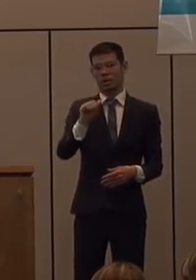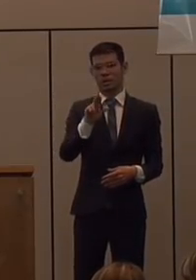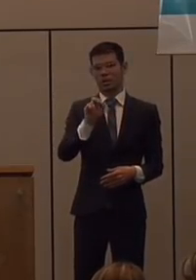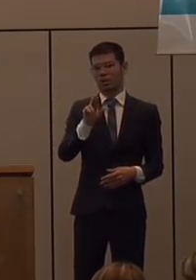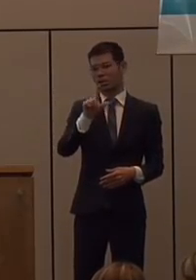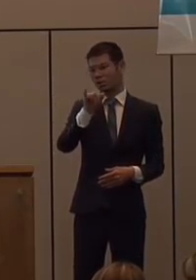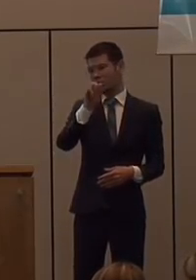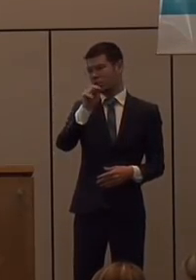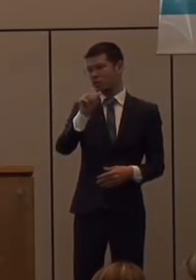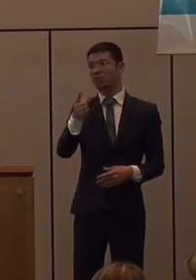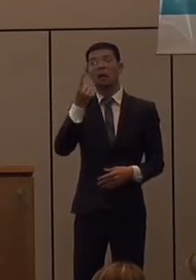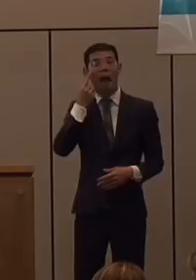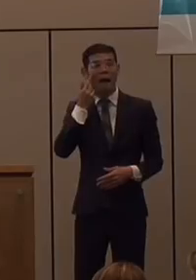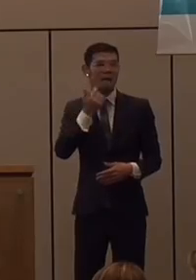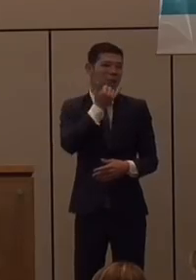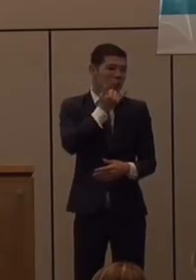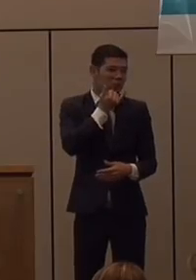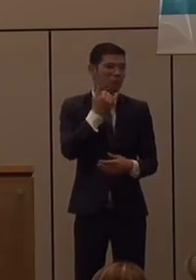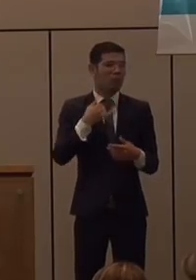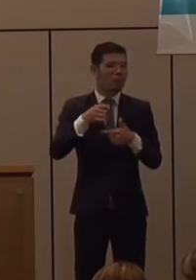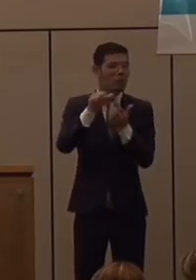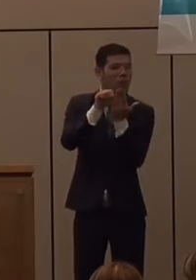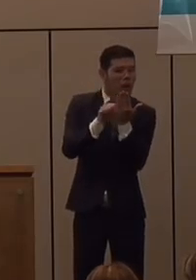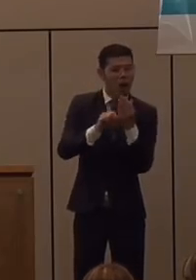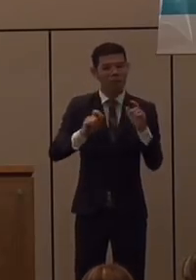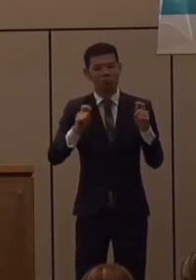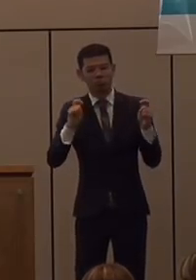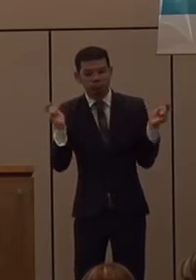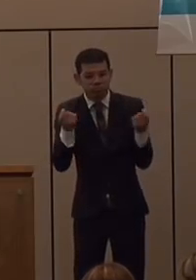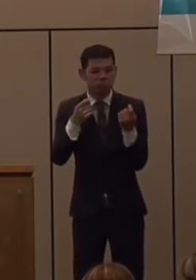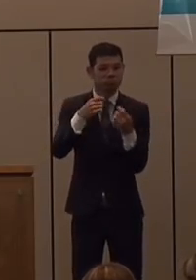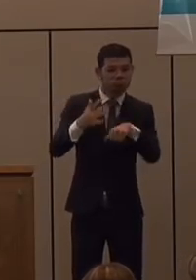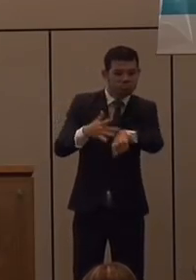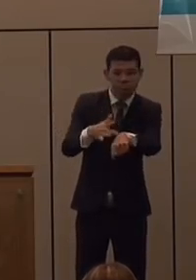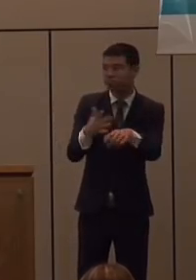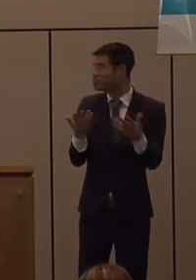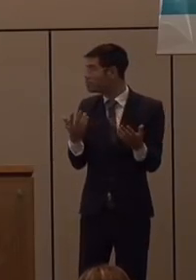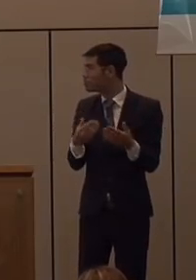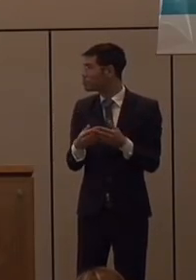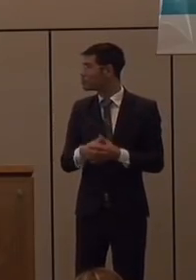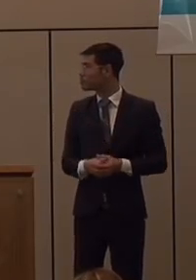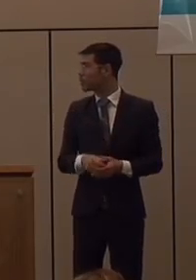productiva este año y que estamos buscando con ese problema al vídeo